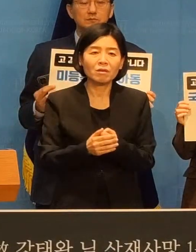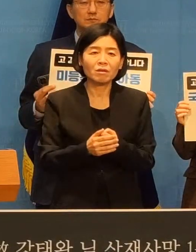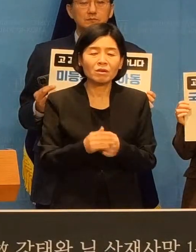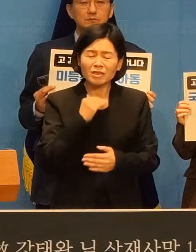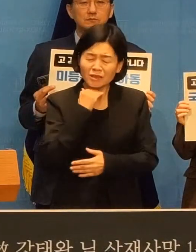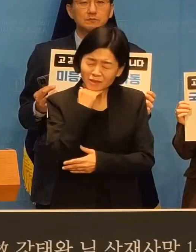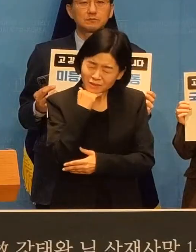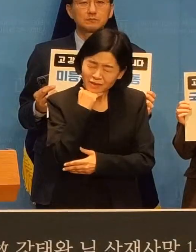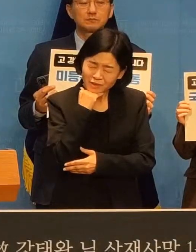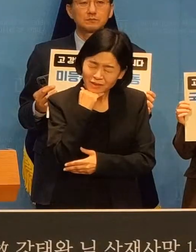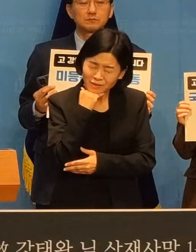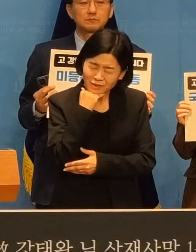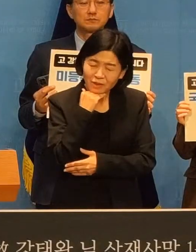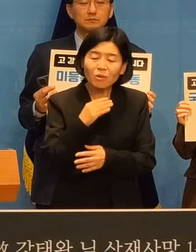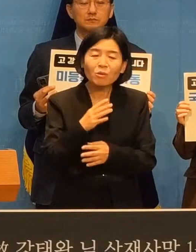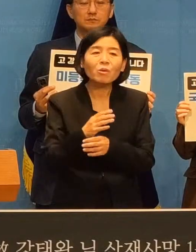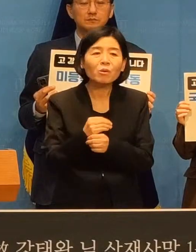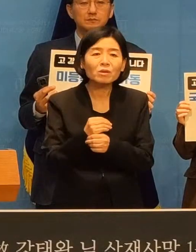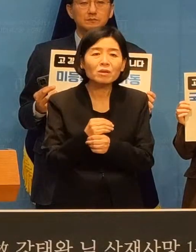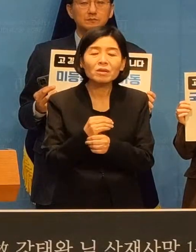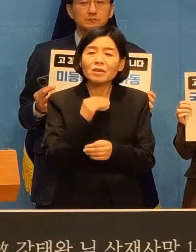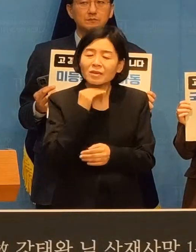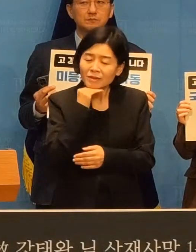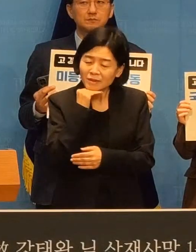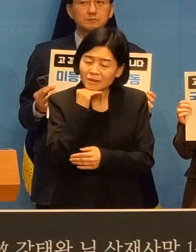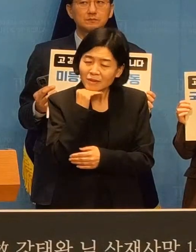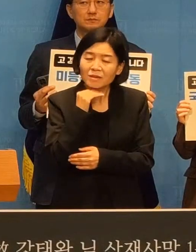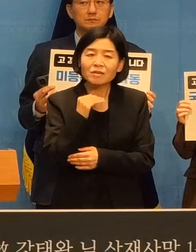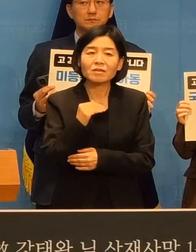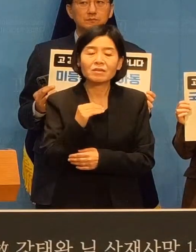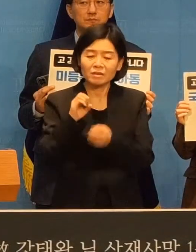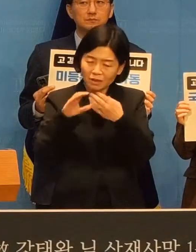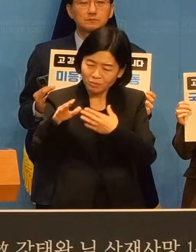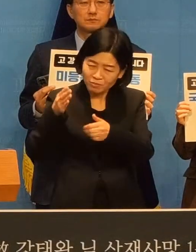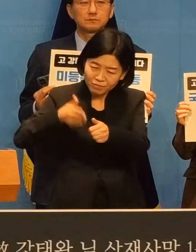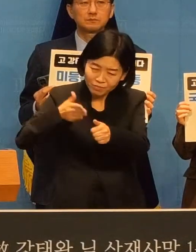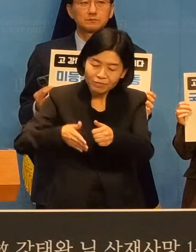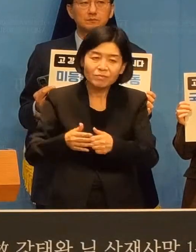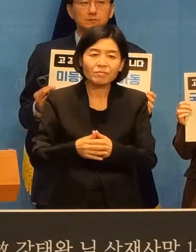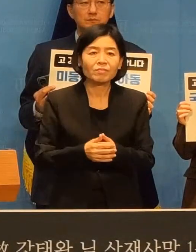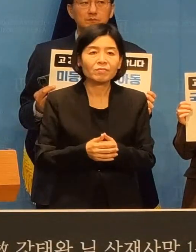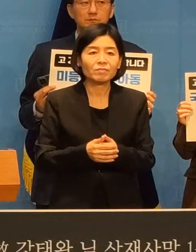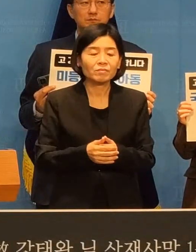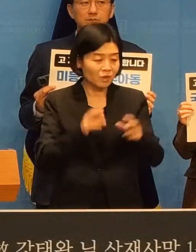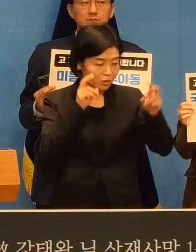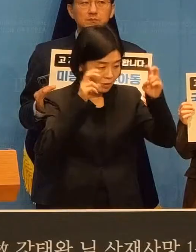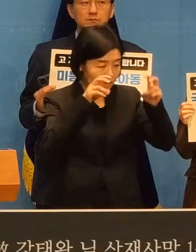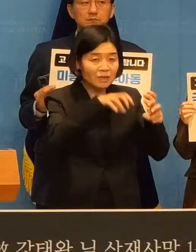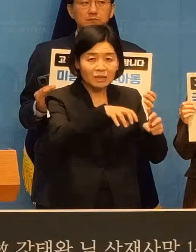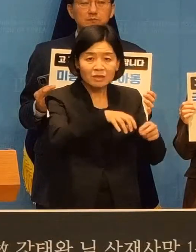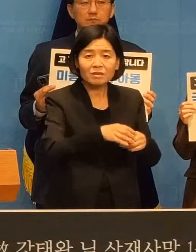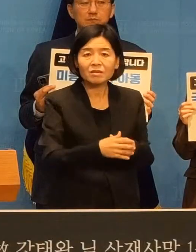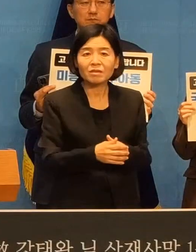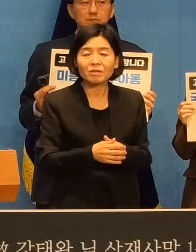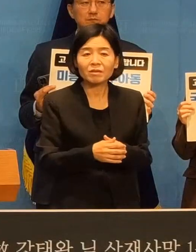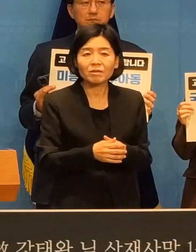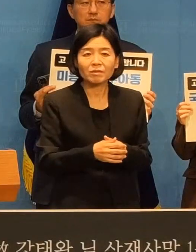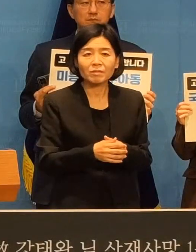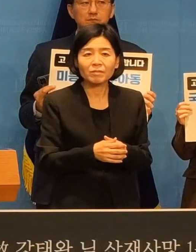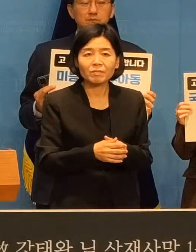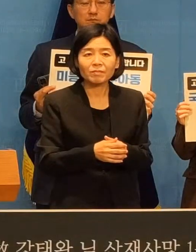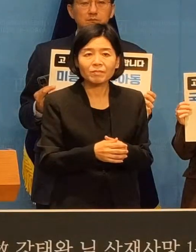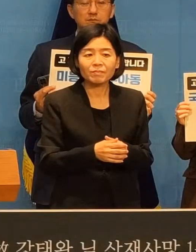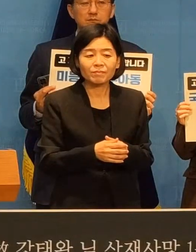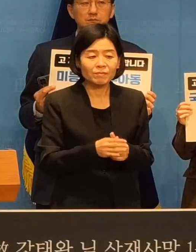하는 건지 답을 해주면 좋겠어요. 또 회사에서는 정말 반지